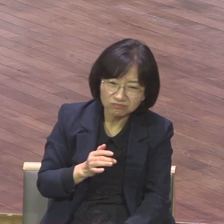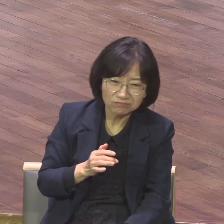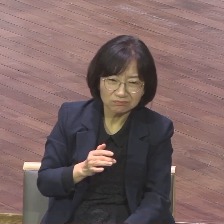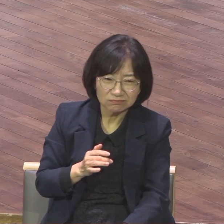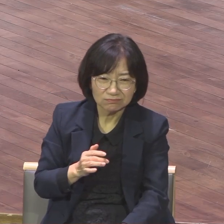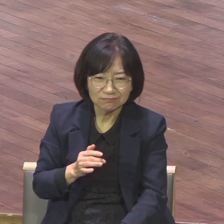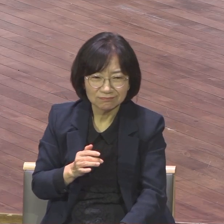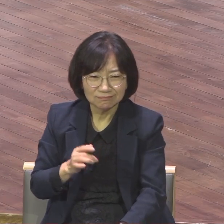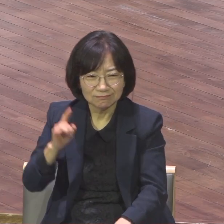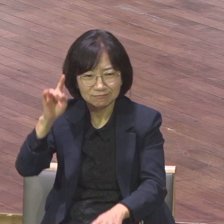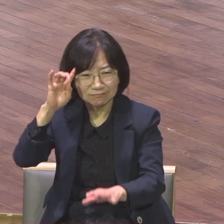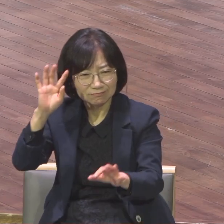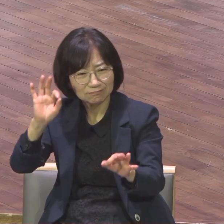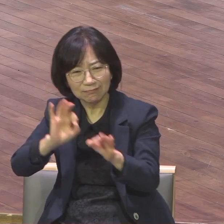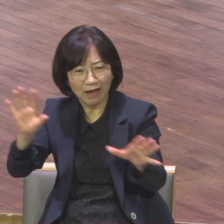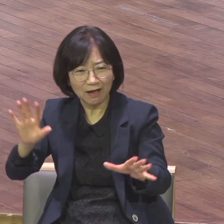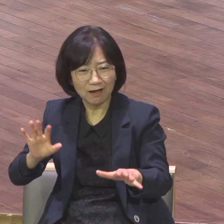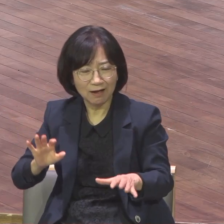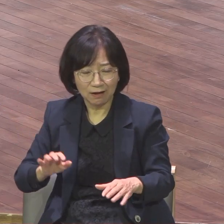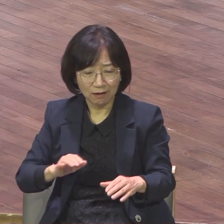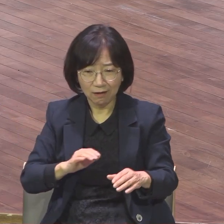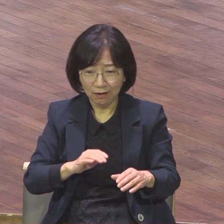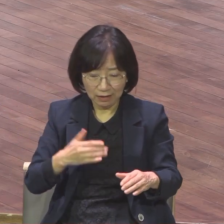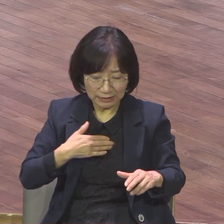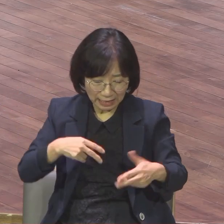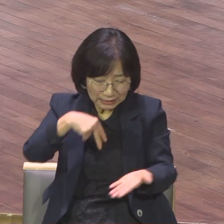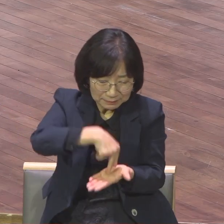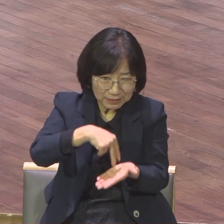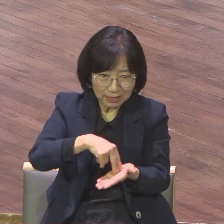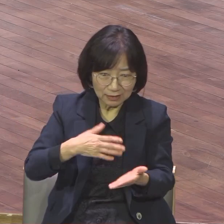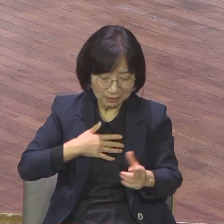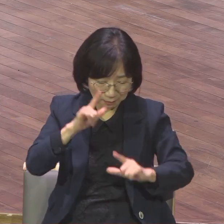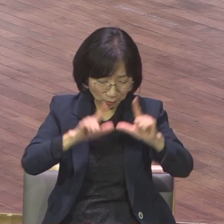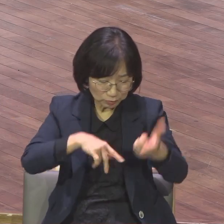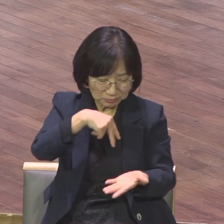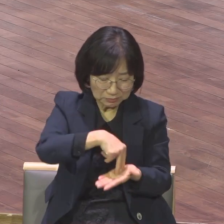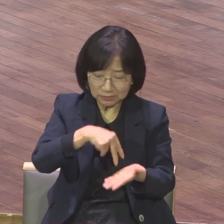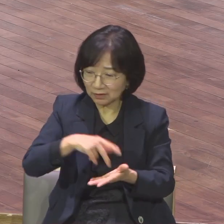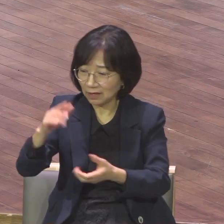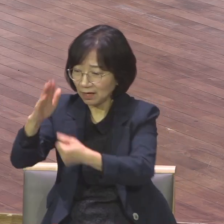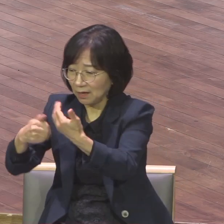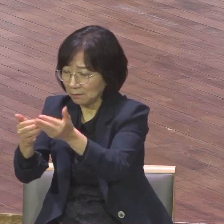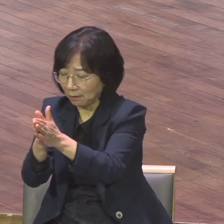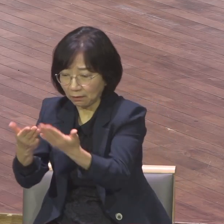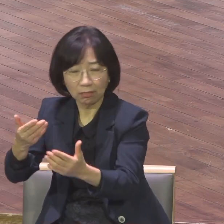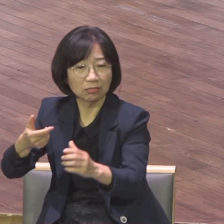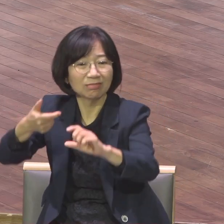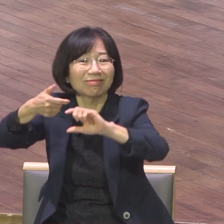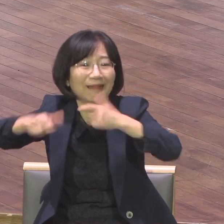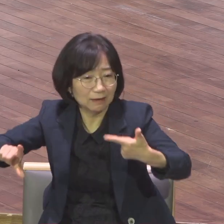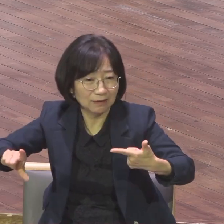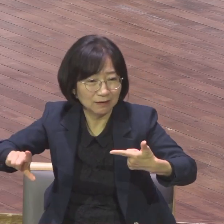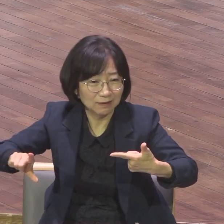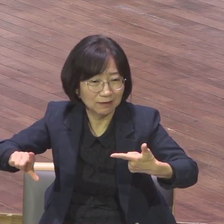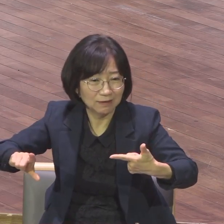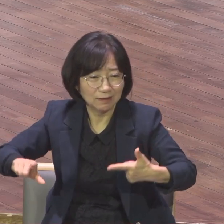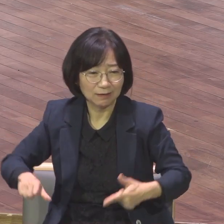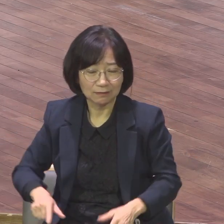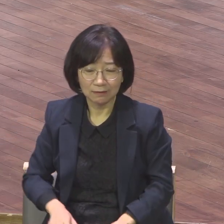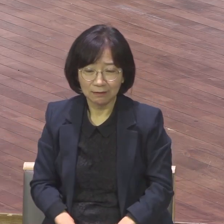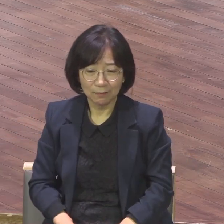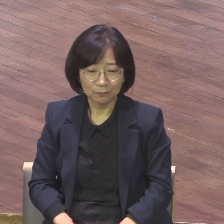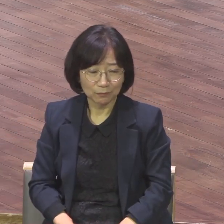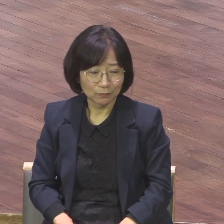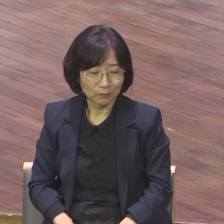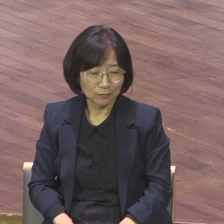말씀의 은혜를 받으려고 그러면요, 선입견 편견 내려놓으시기 바랍니다. 지금 현실적으로 안 맞는 말이거든요. 예레미야